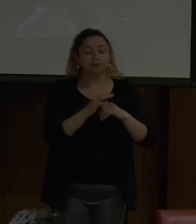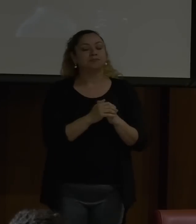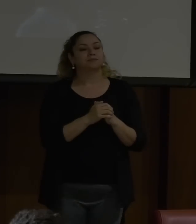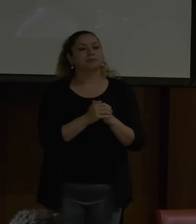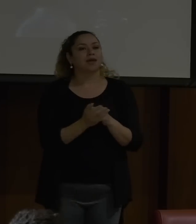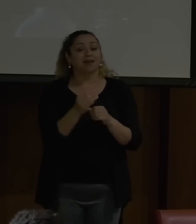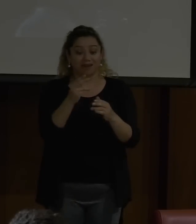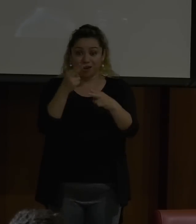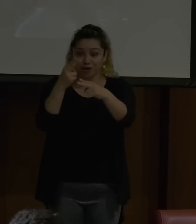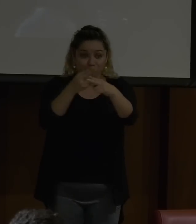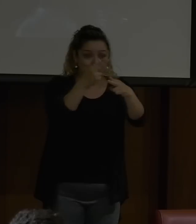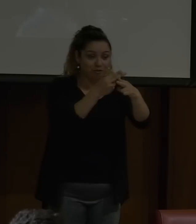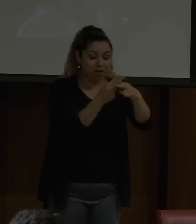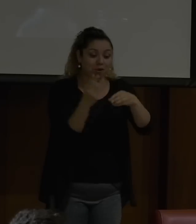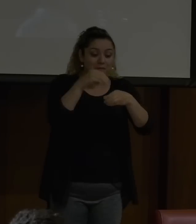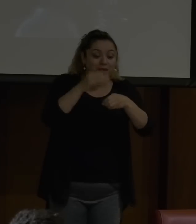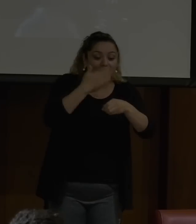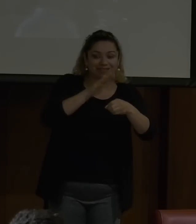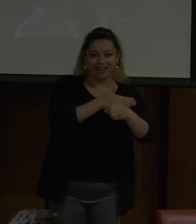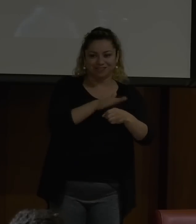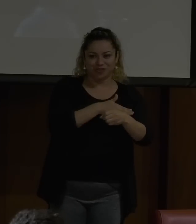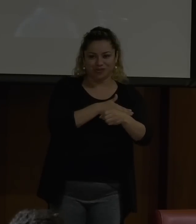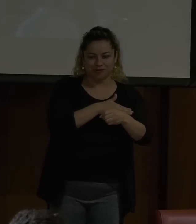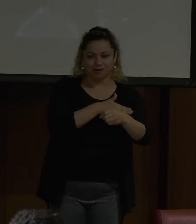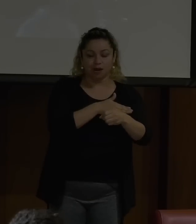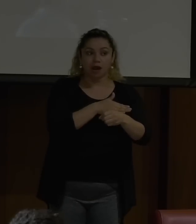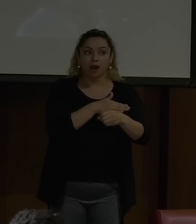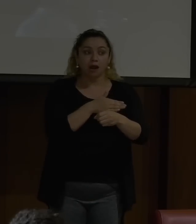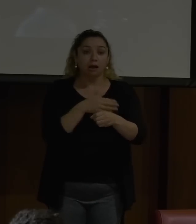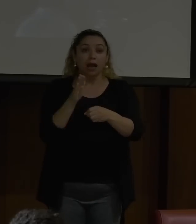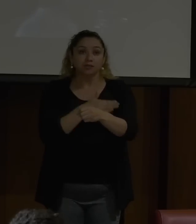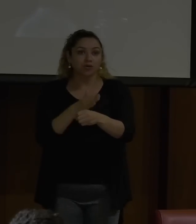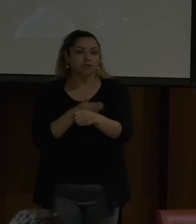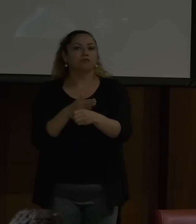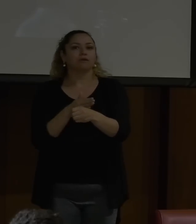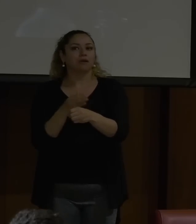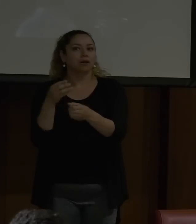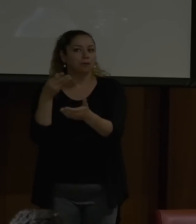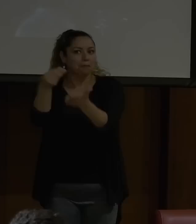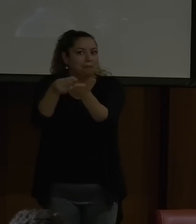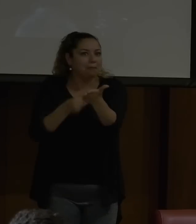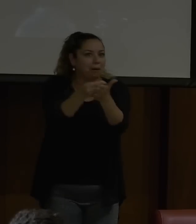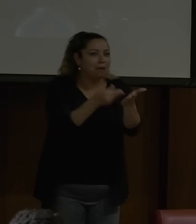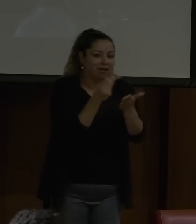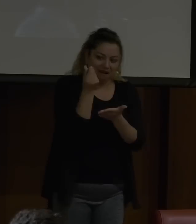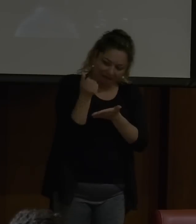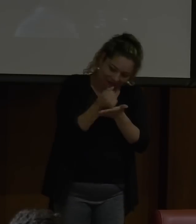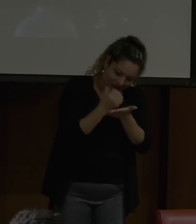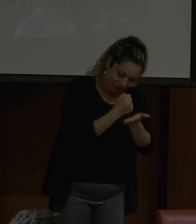cantándola de casa en casa para reunir el pasaje. Cuando llegó donde la señora Ana